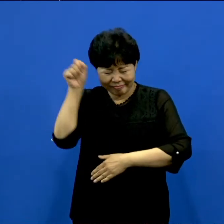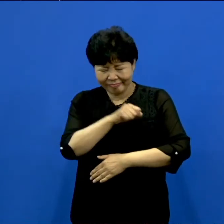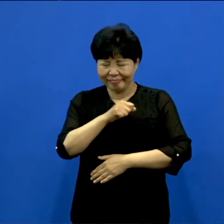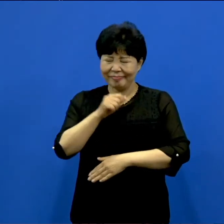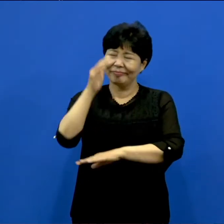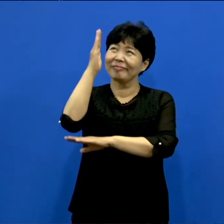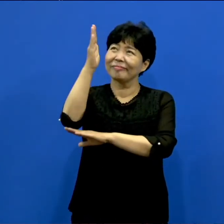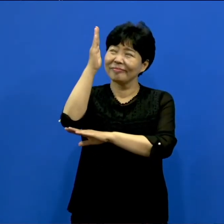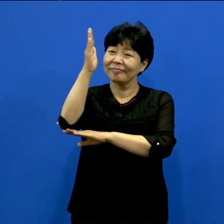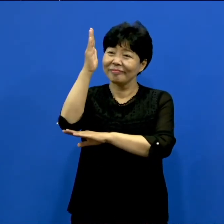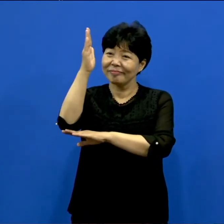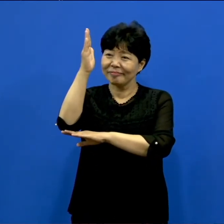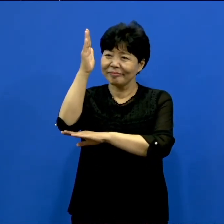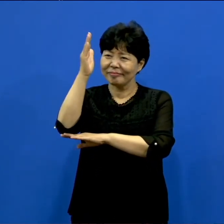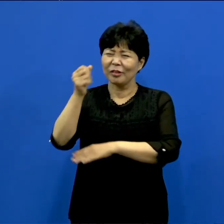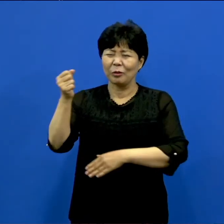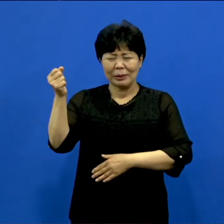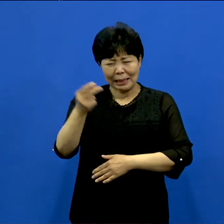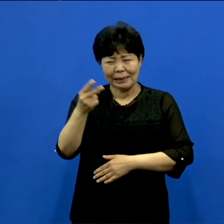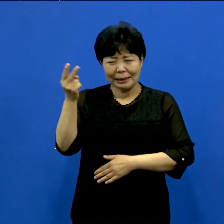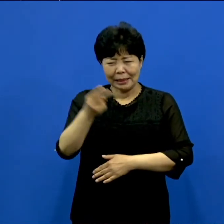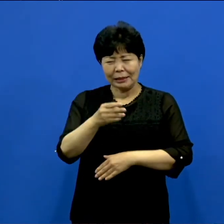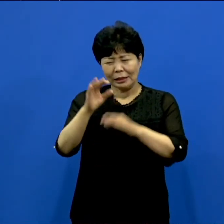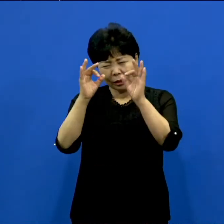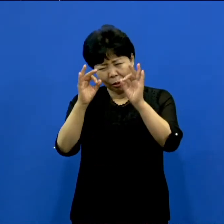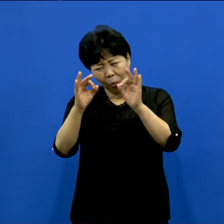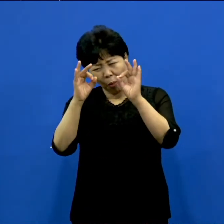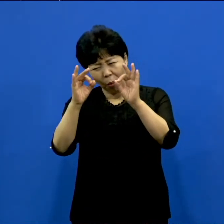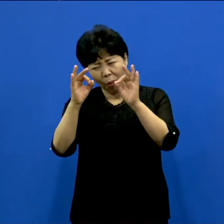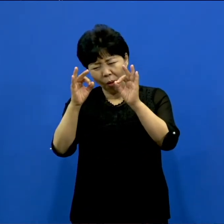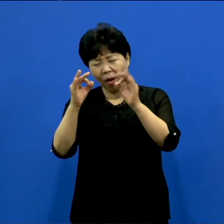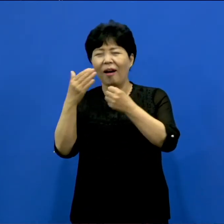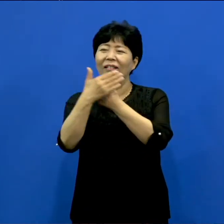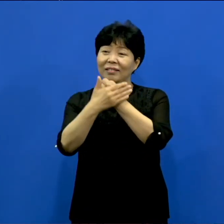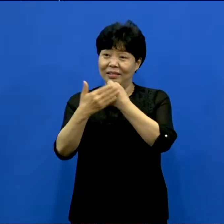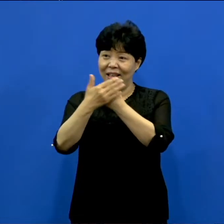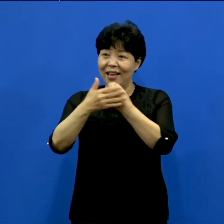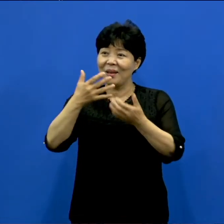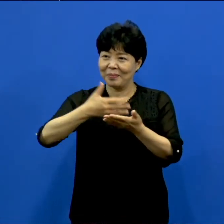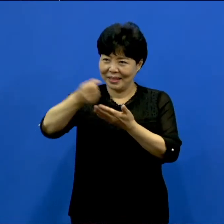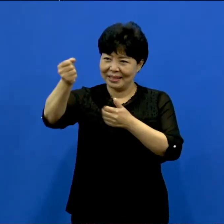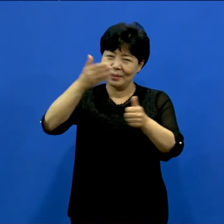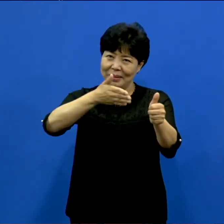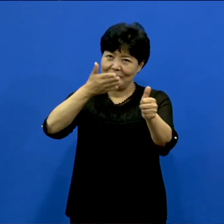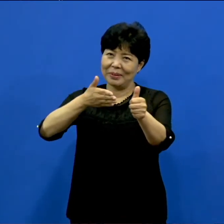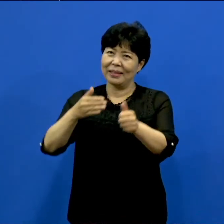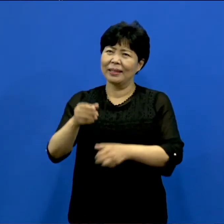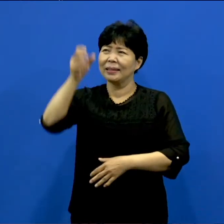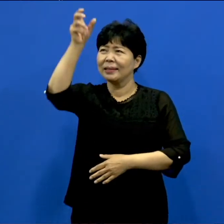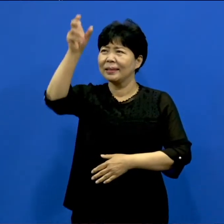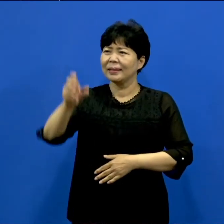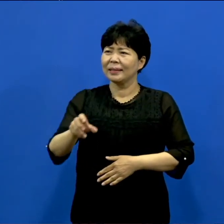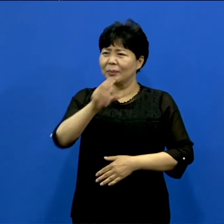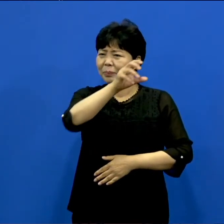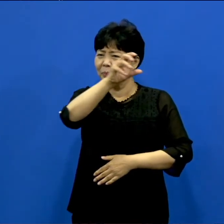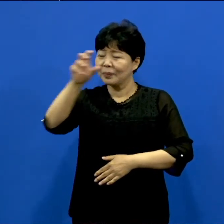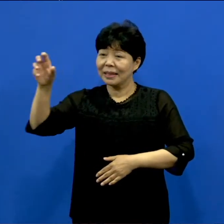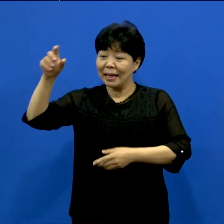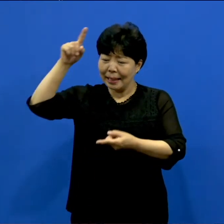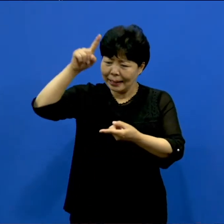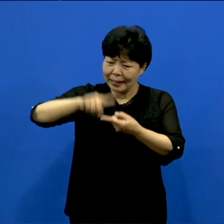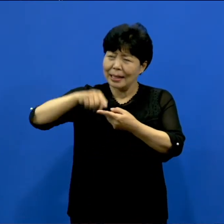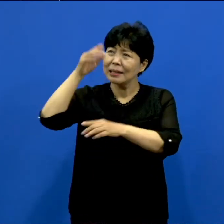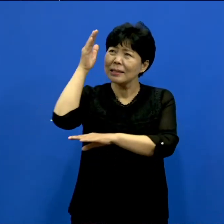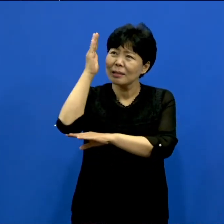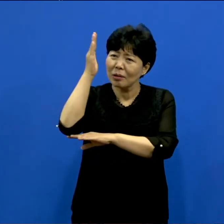떠 있으니까 온라인으로 반복해서 들으시고 또 은혜 받으시기를 바랍니다. 십자가의 설교는 은혜로워요. 십자가에